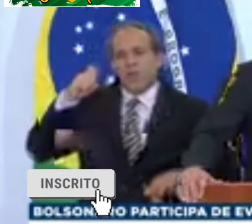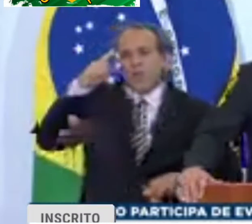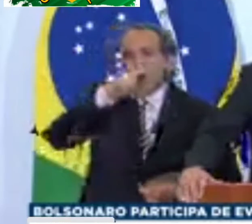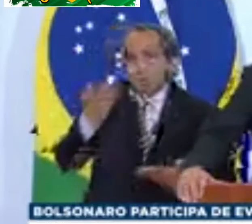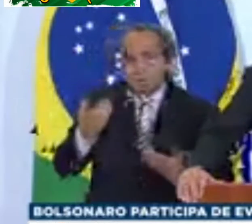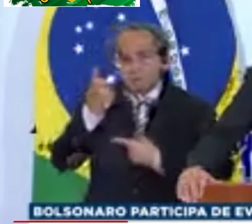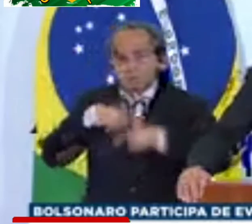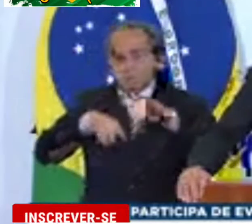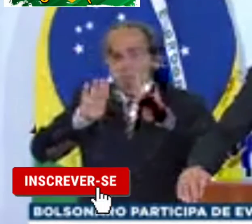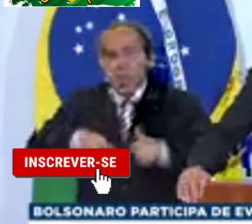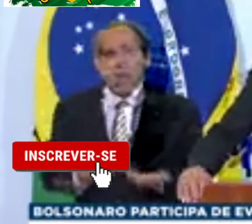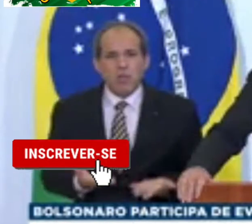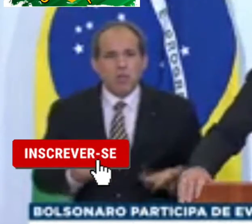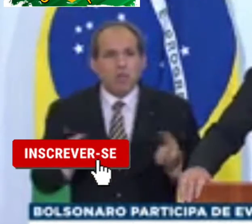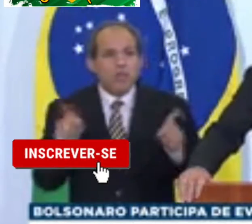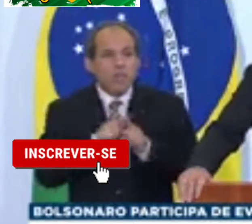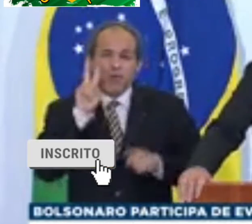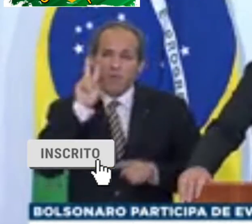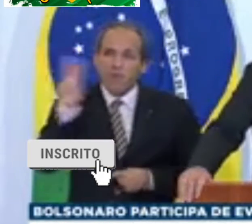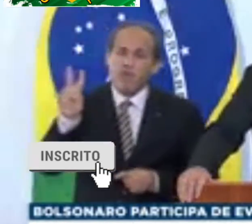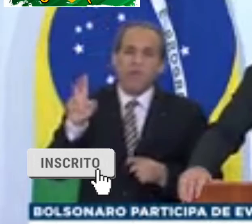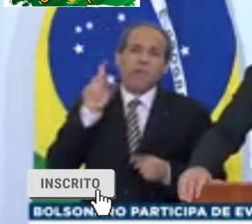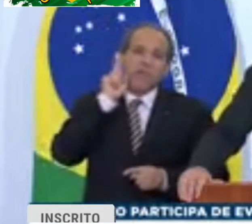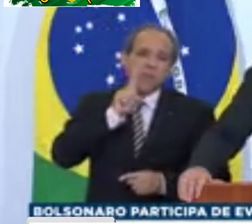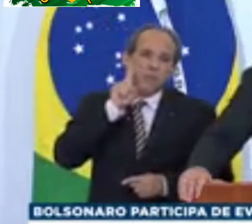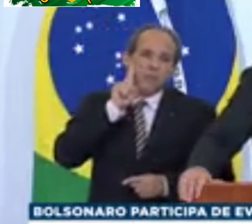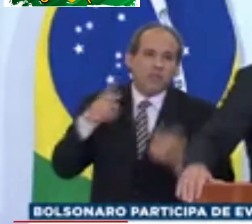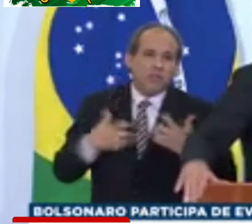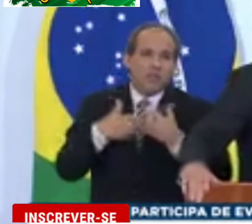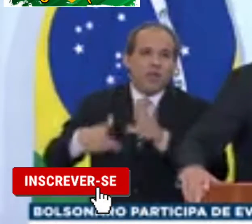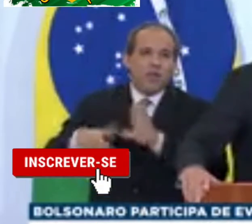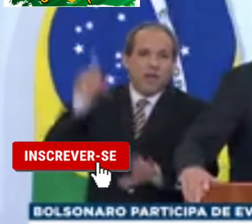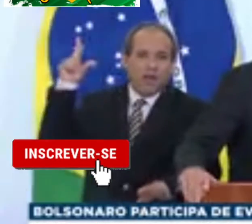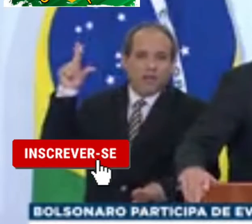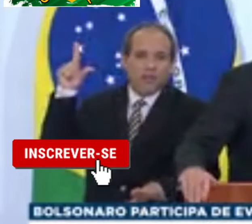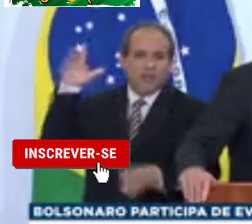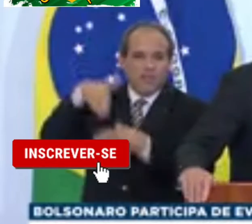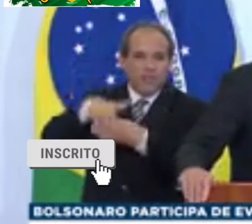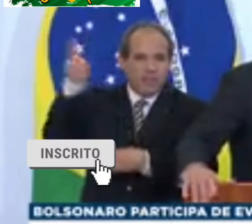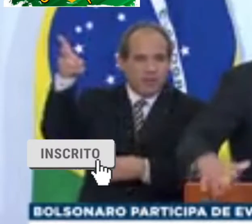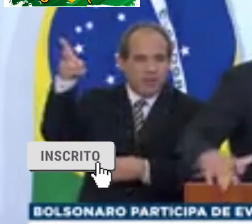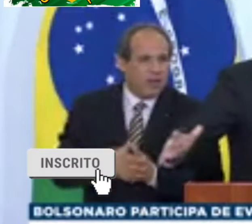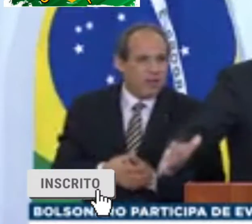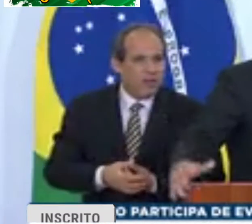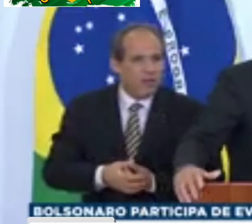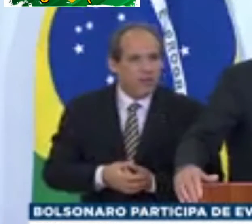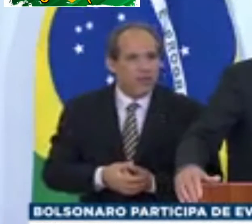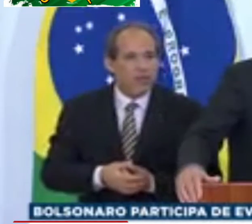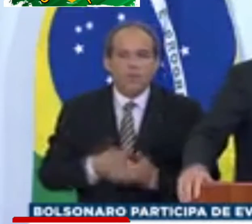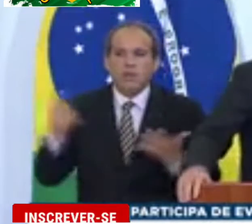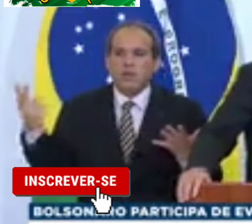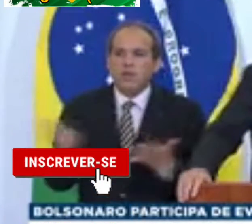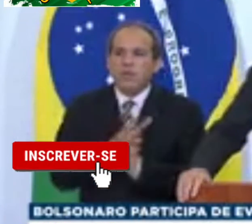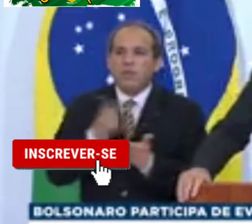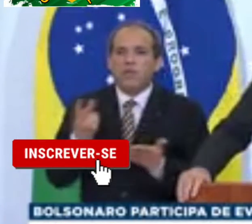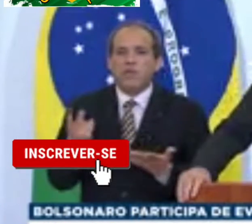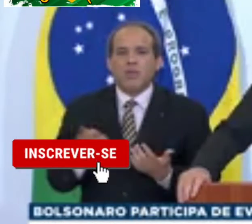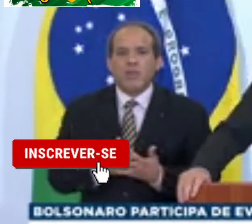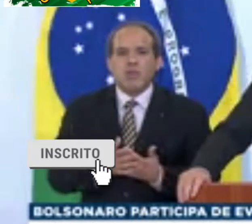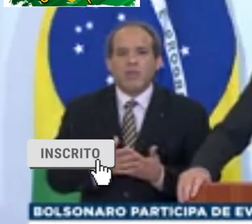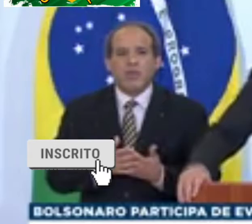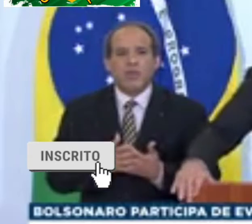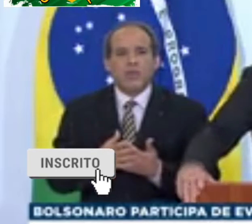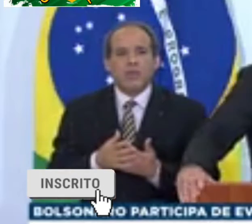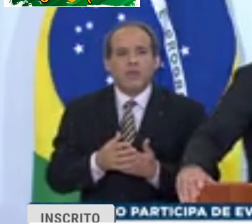nos encontramos nos Estados Unidos, bem antes das eleições. Quando, de repente, eu estava falando